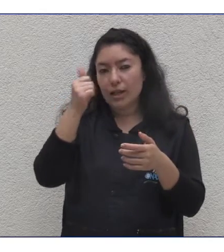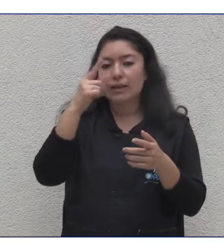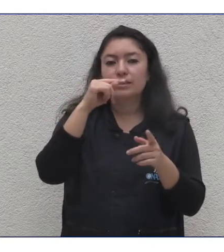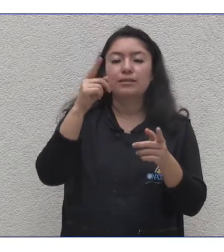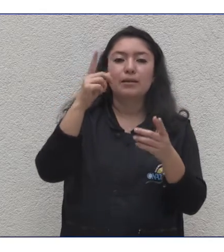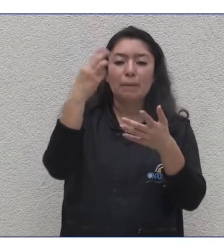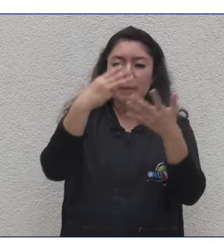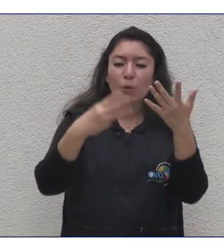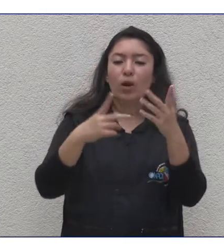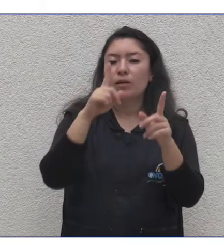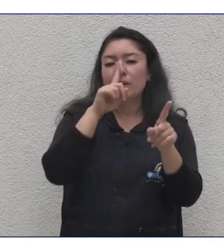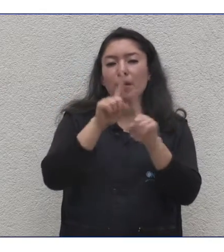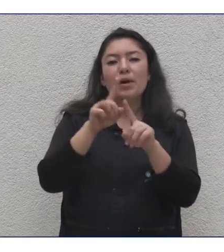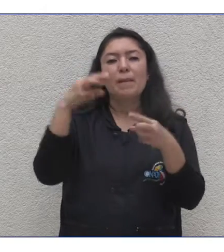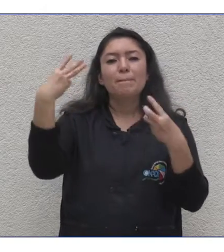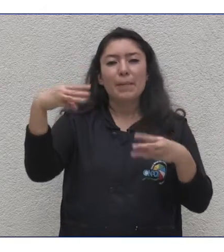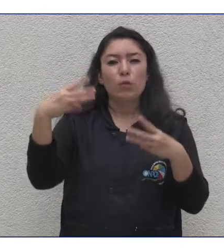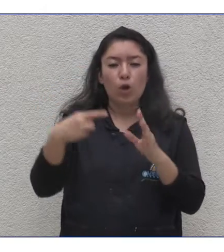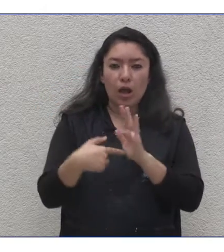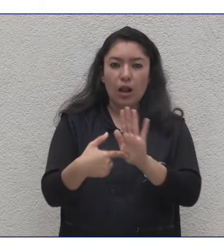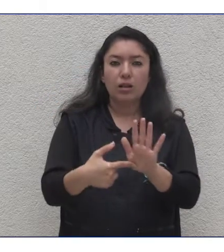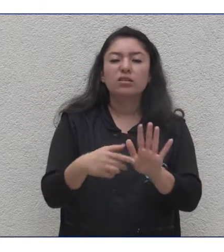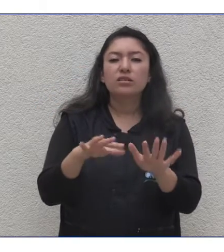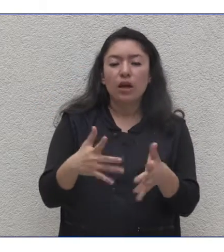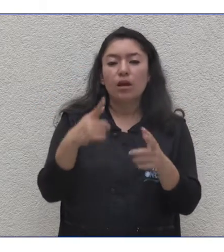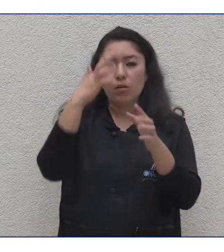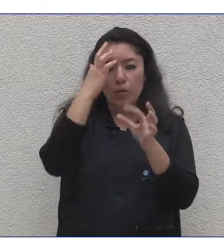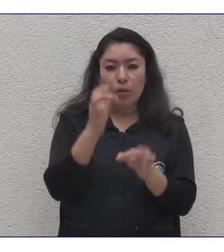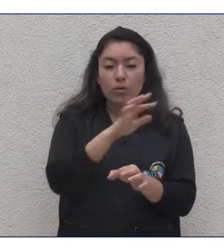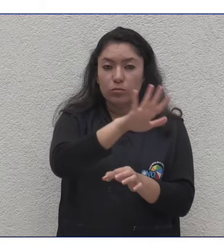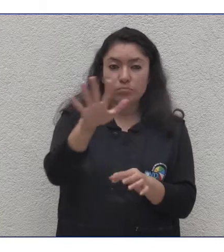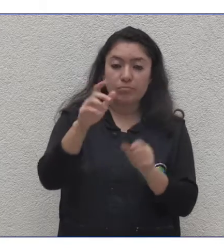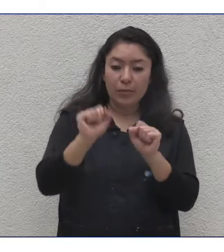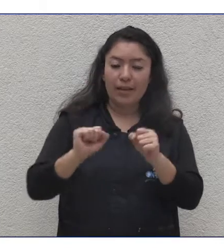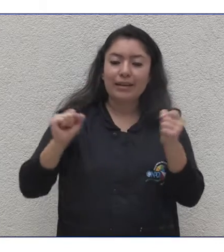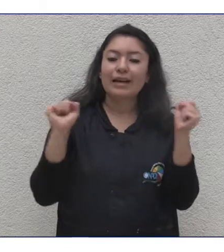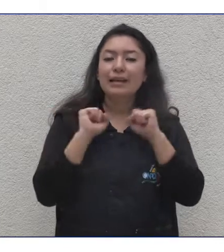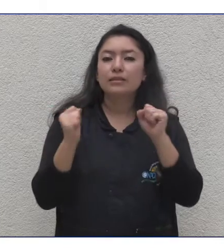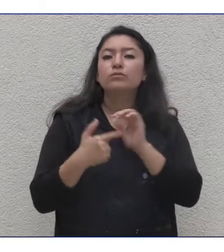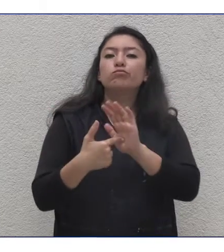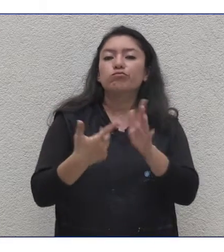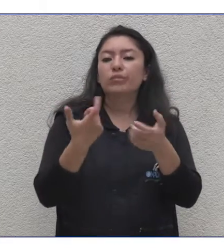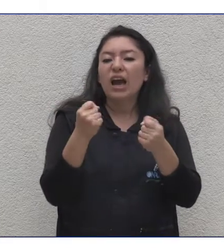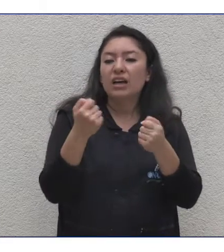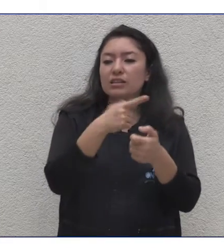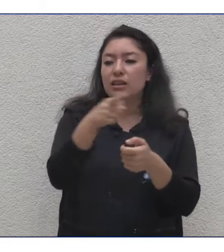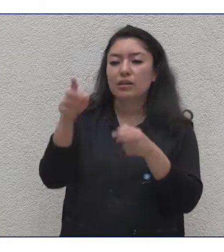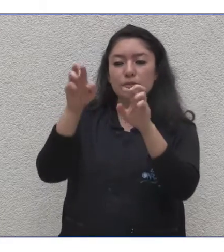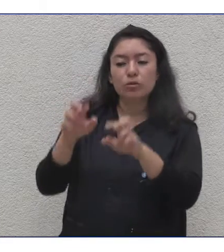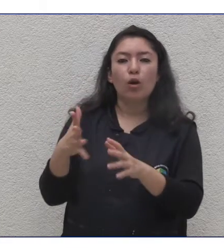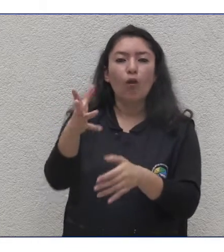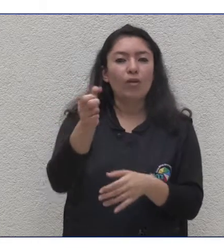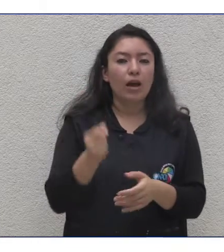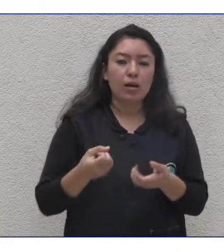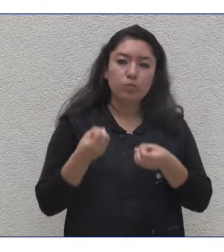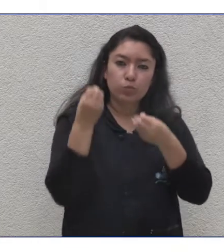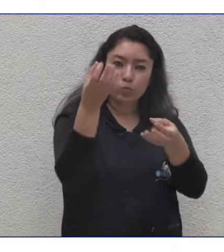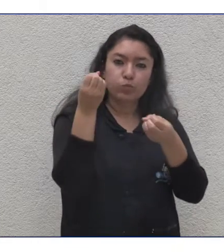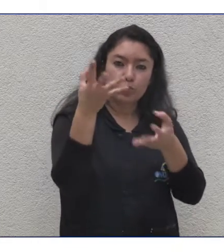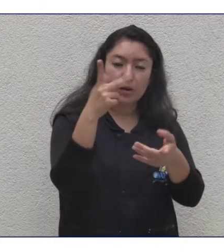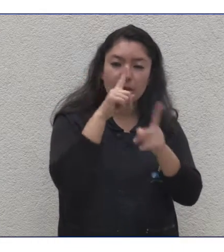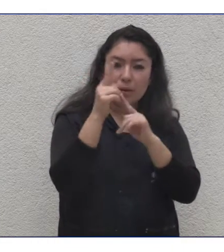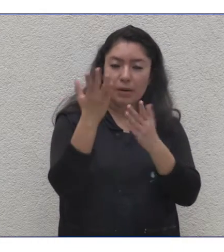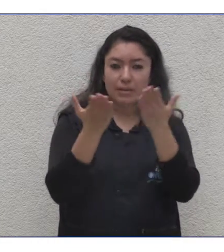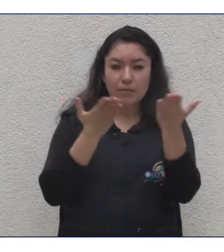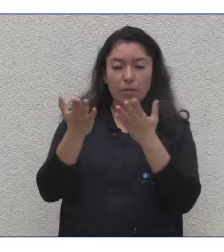memorandos, estadísticas o bien cualquier otro registro que documente el ejercicio de las facultades o la actividad de los sujetos obligados y